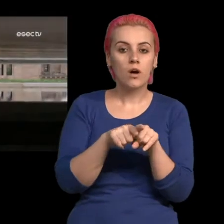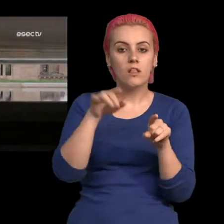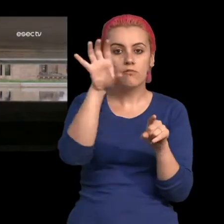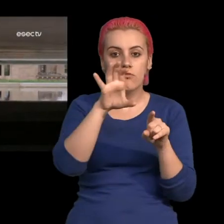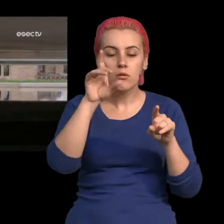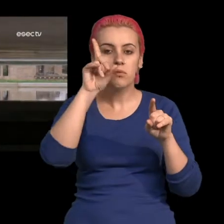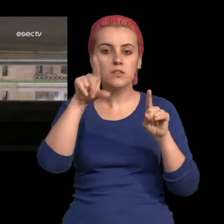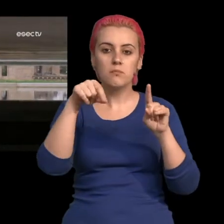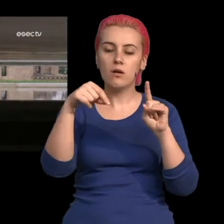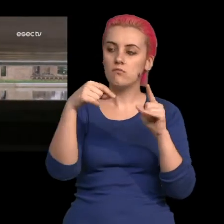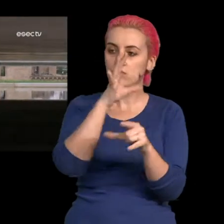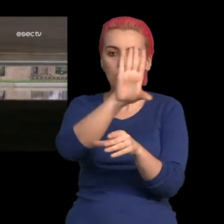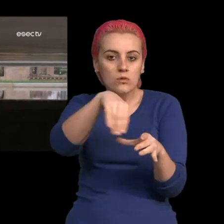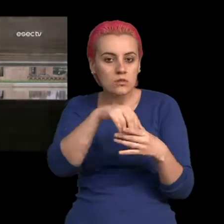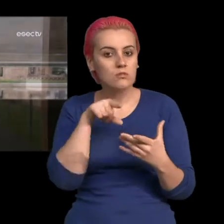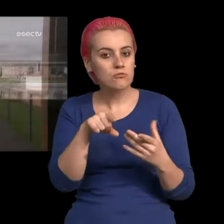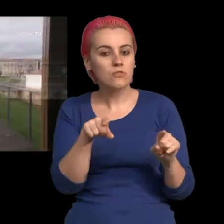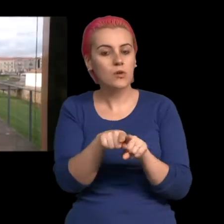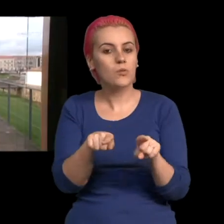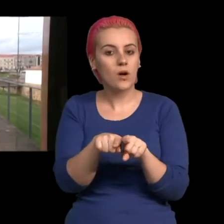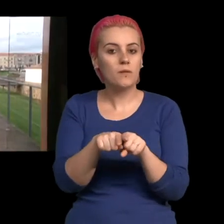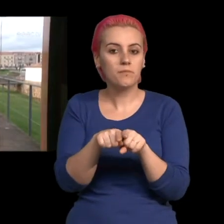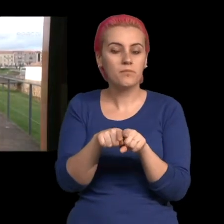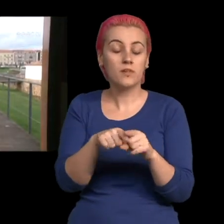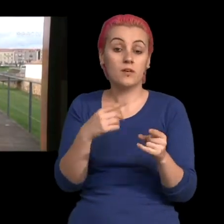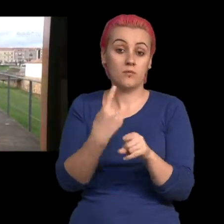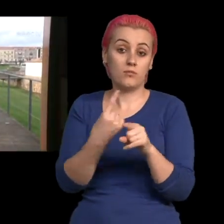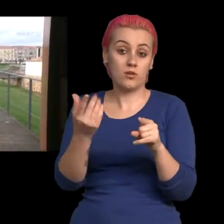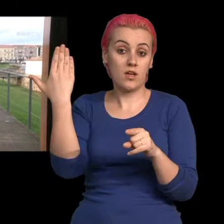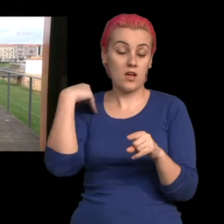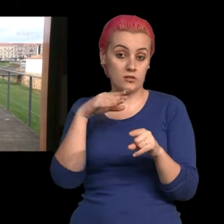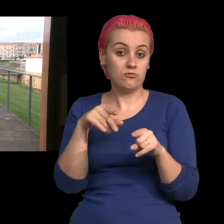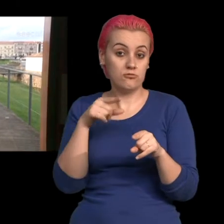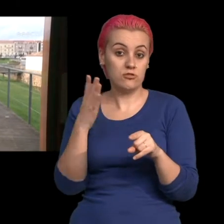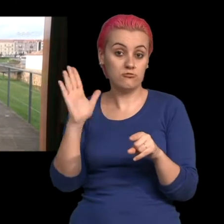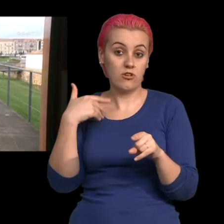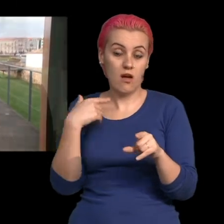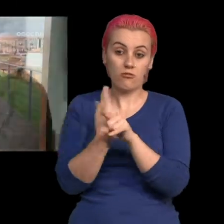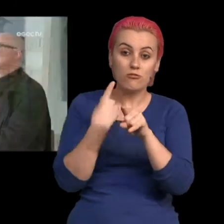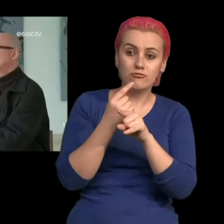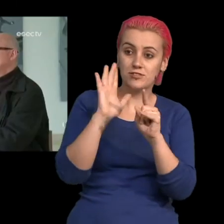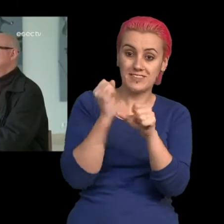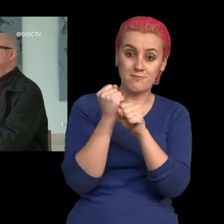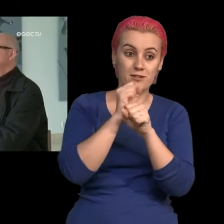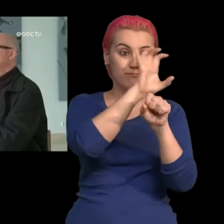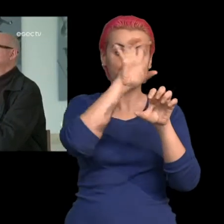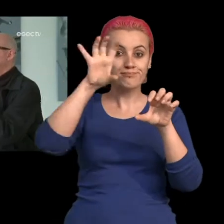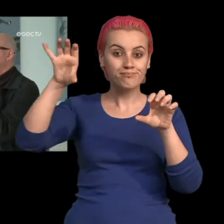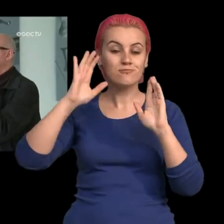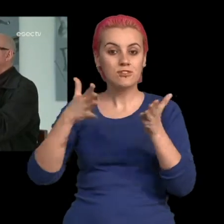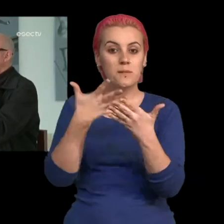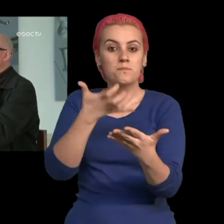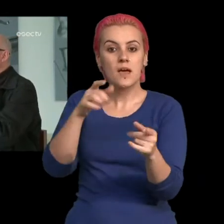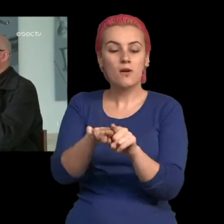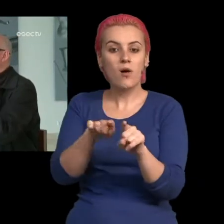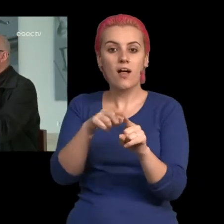forma e uma moldura, um contexto, para que os jogos que já estavam potenciais nestes trabalhos surgissem mais. Então, na